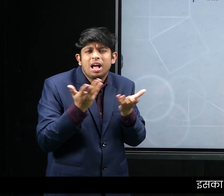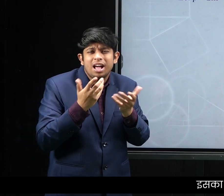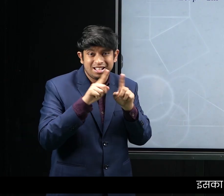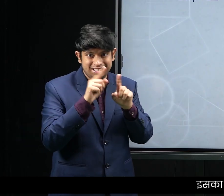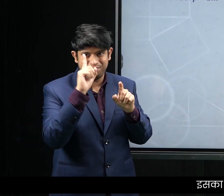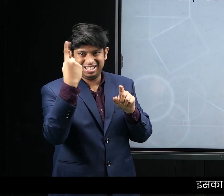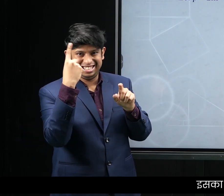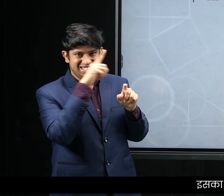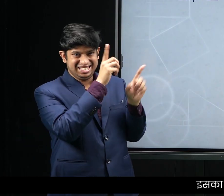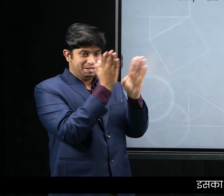इसका कारण है